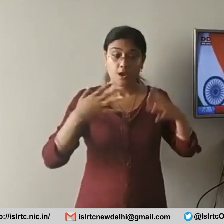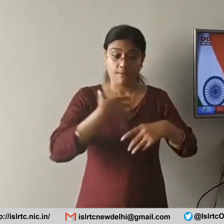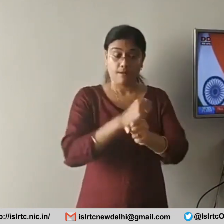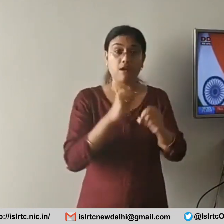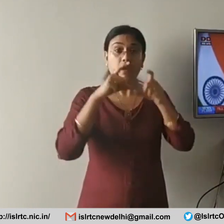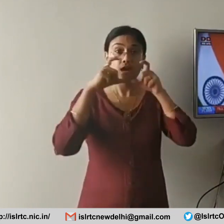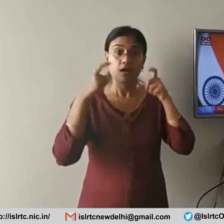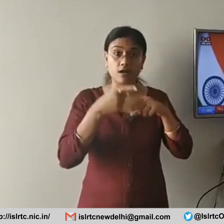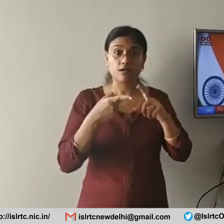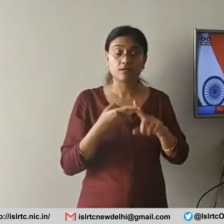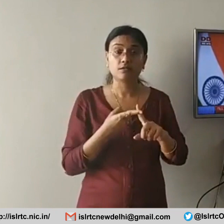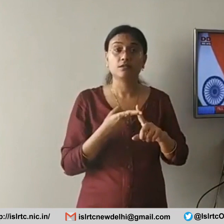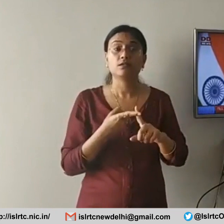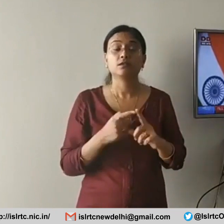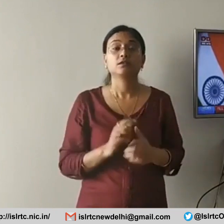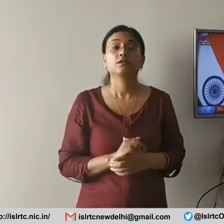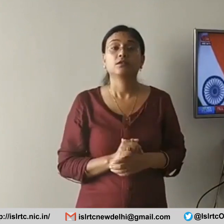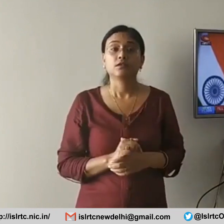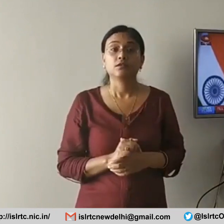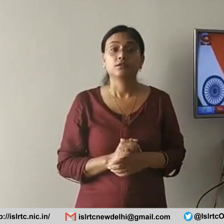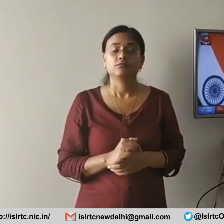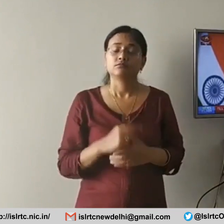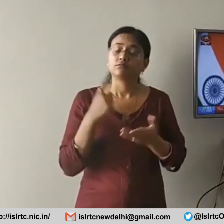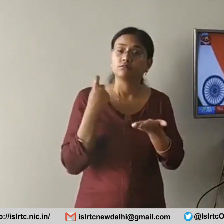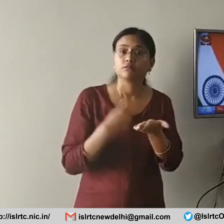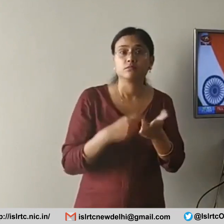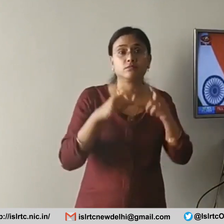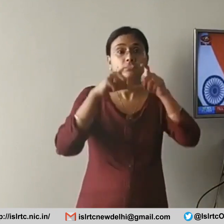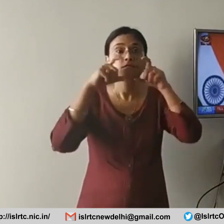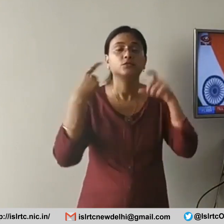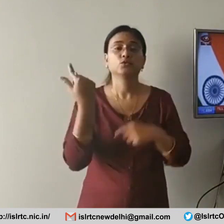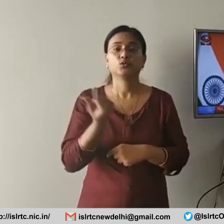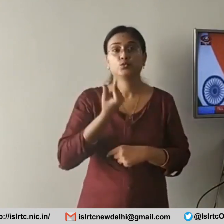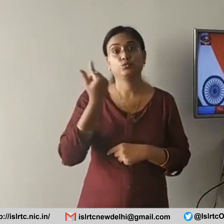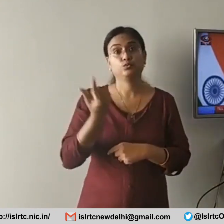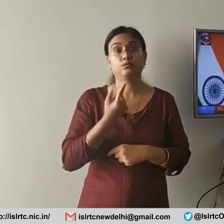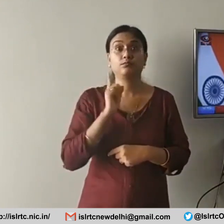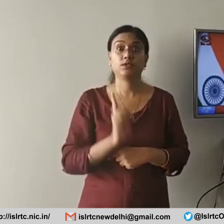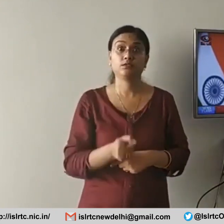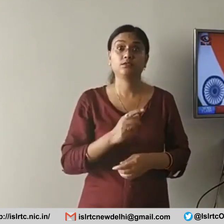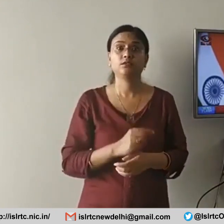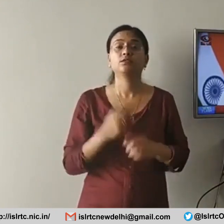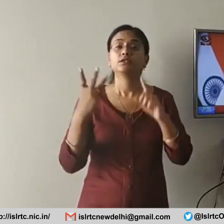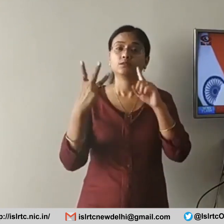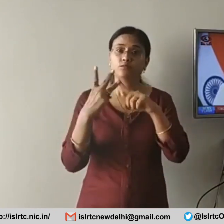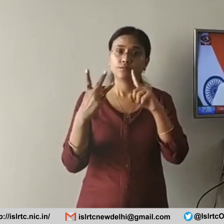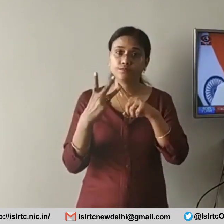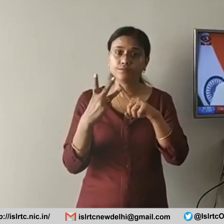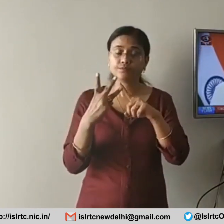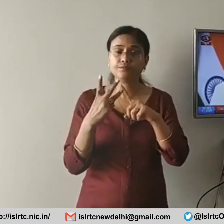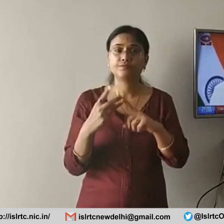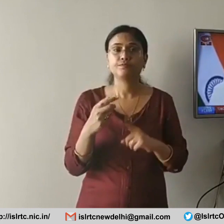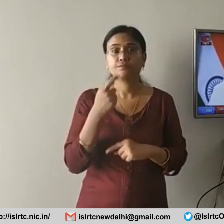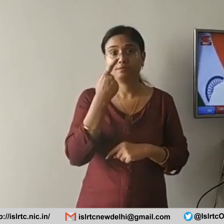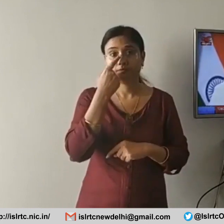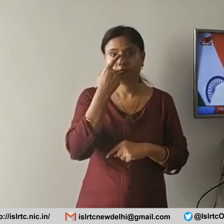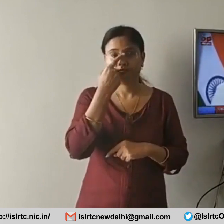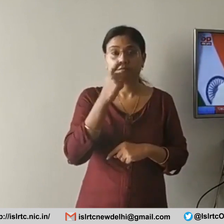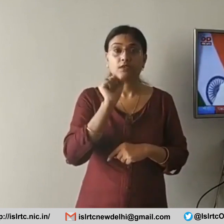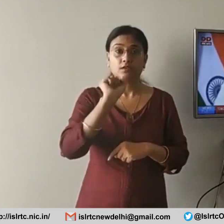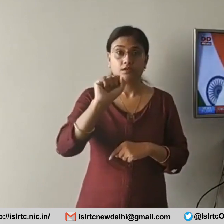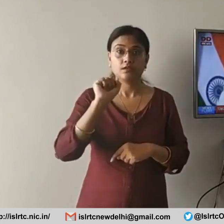हुए, उनका अनिवार्य रूप से उपयोग करें। तीसरी बात,